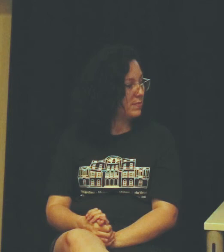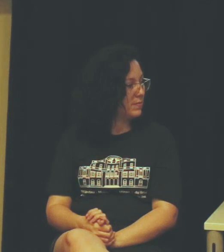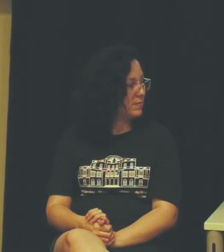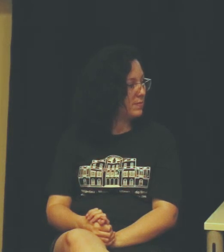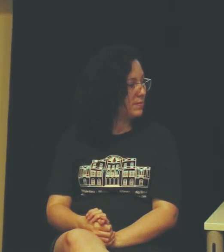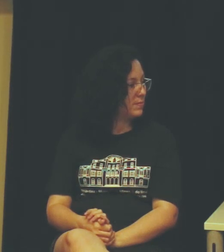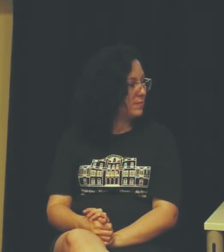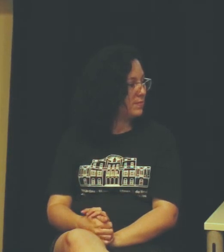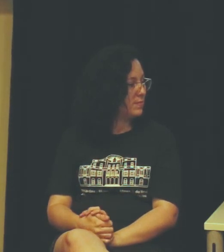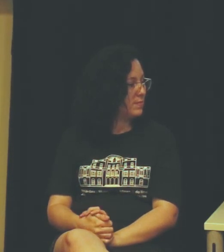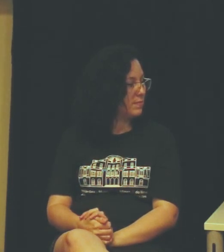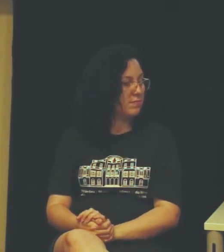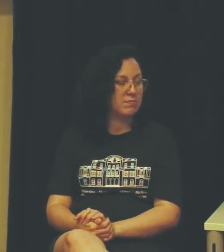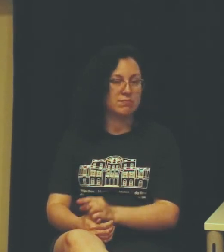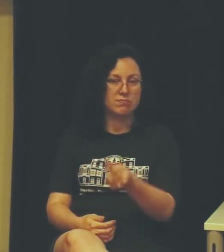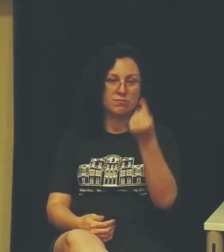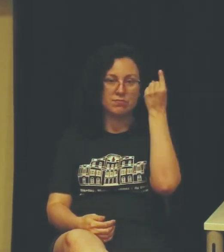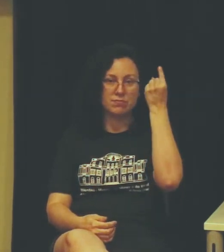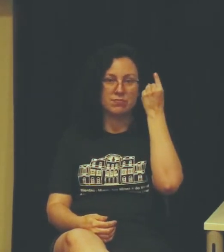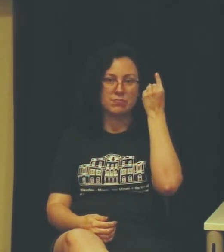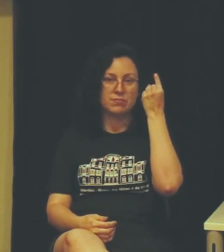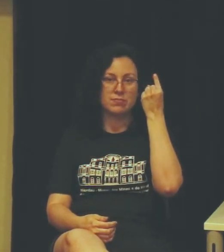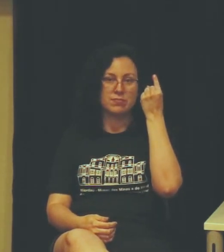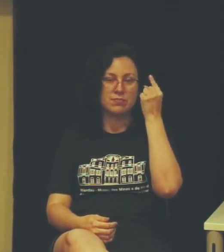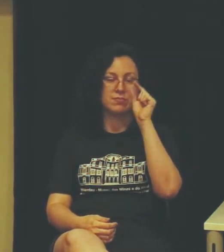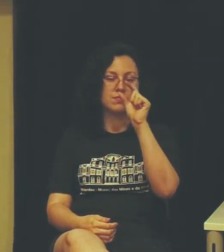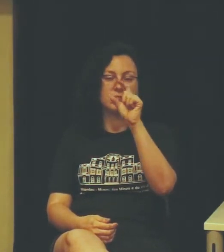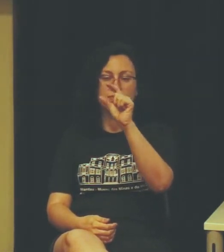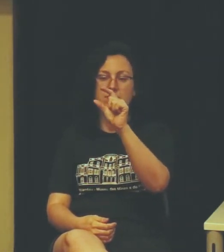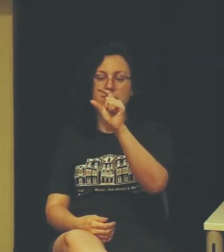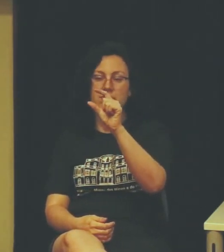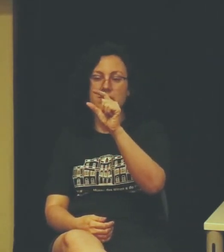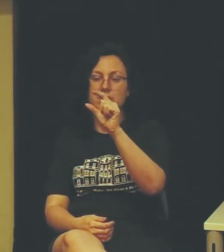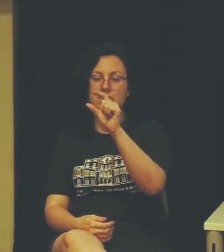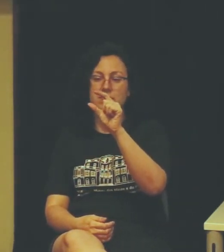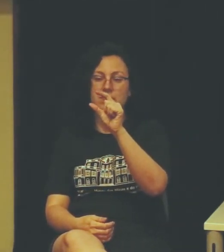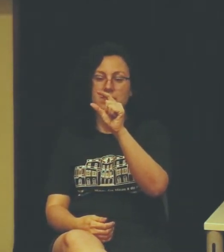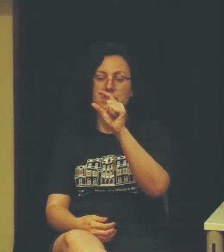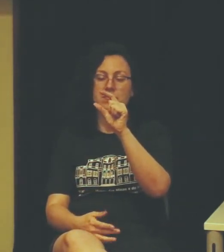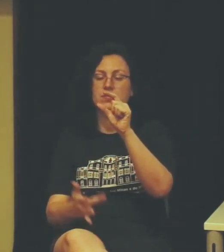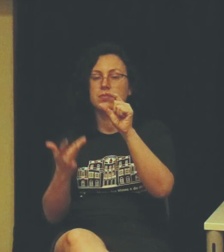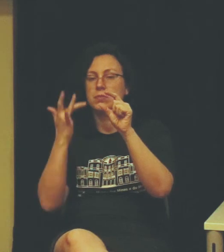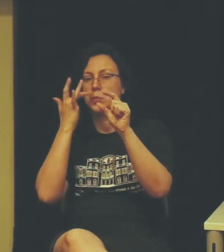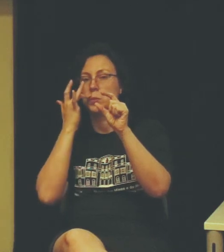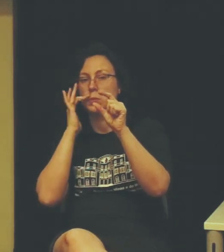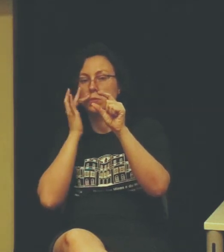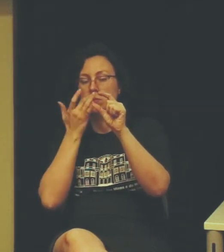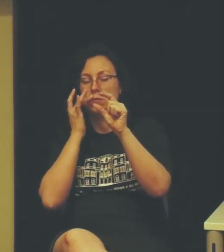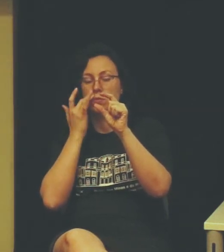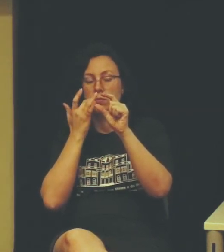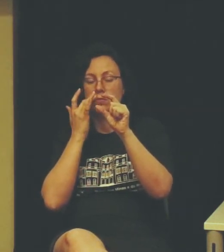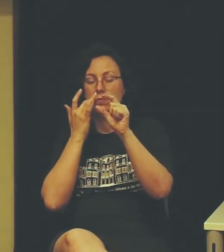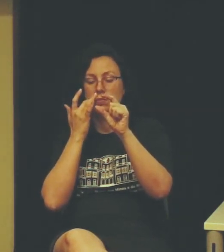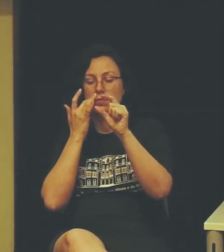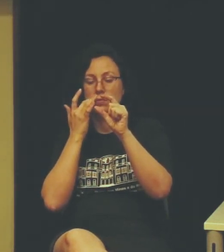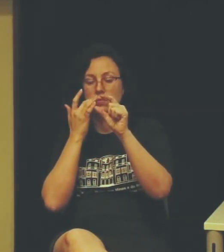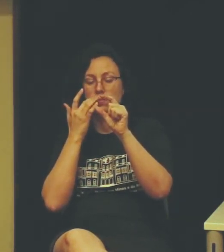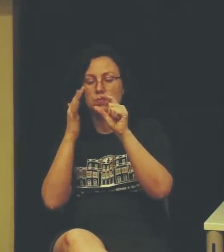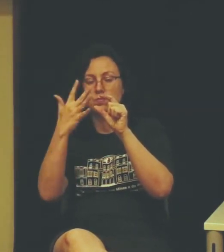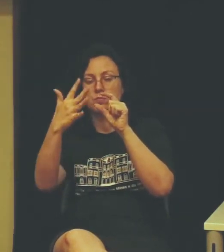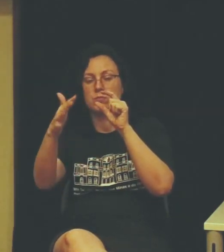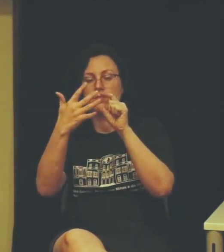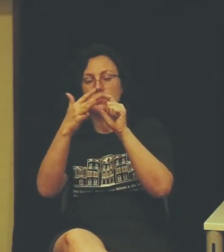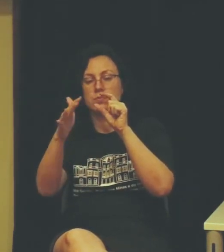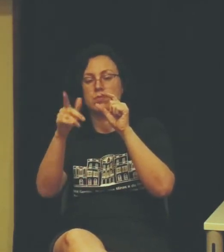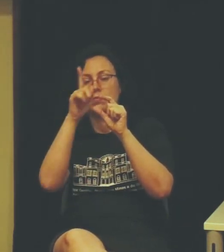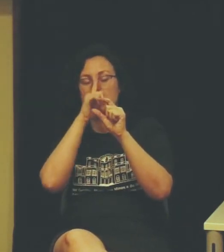slide. Isso daqui é uma pequena pepita de ouro, né, que vocês podem ver aqui, né, brilhando